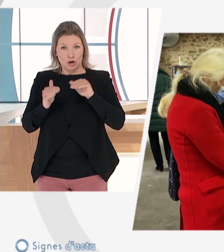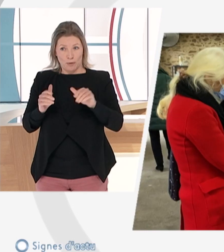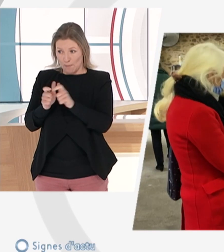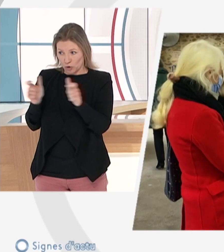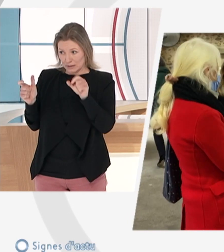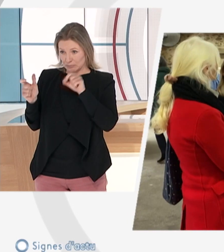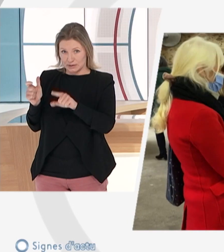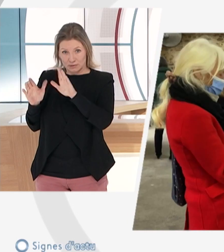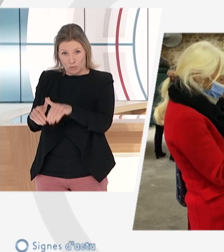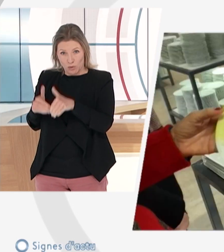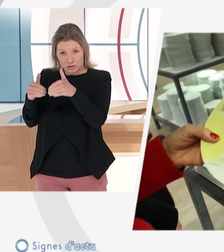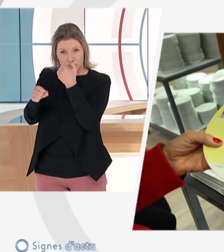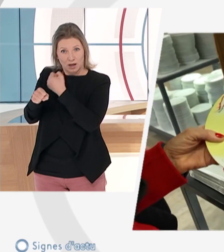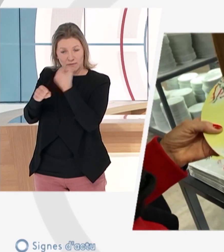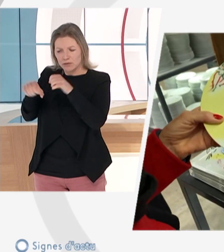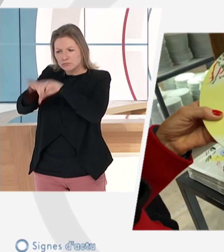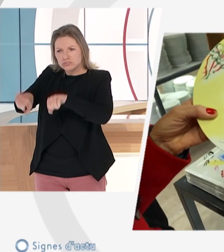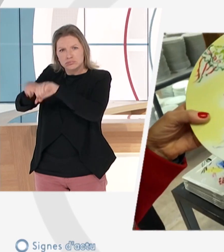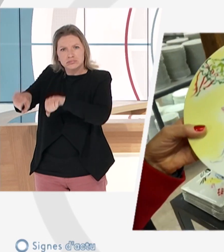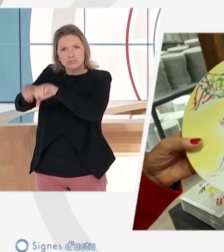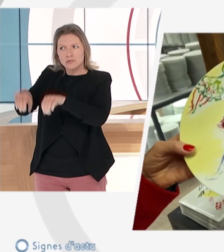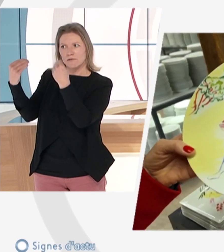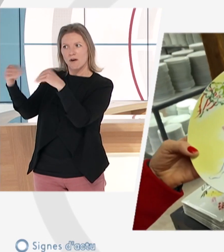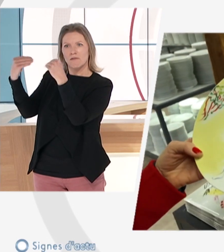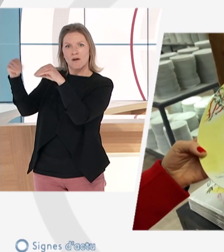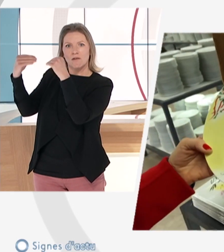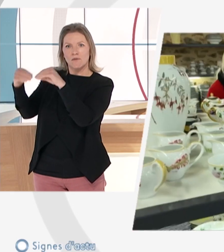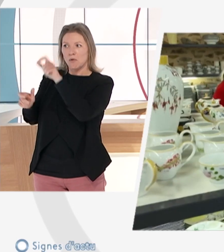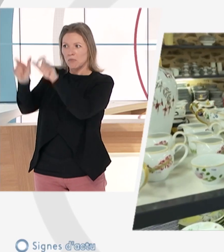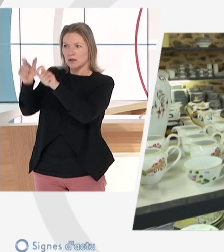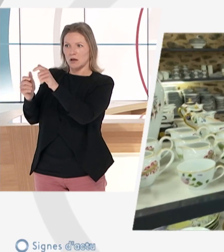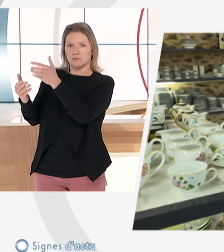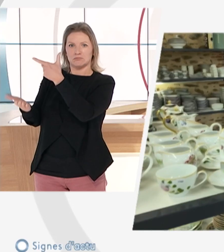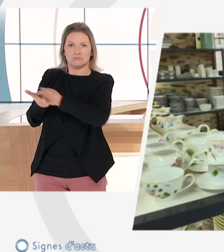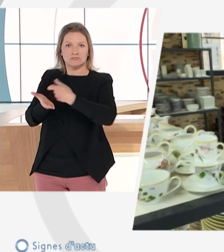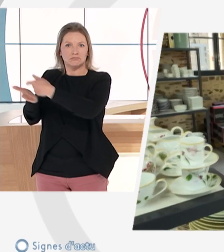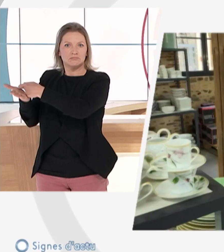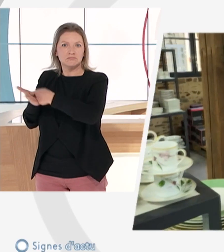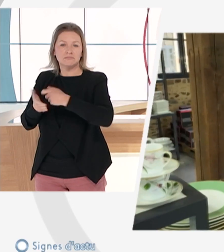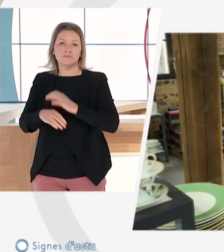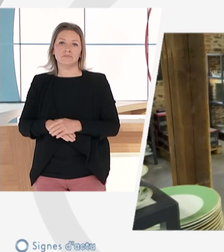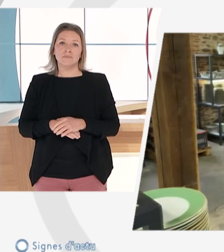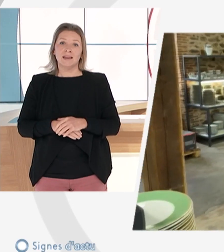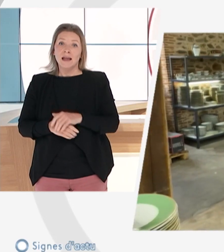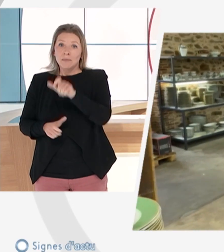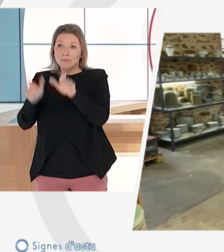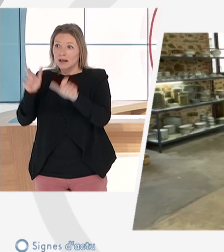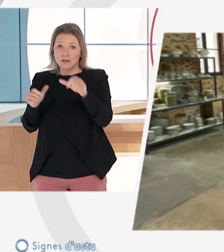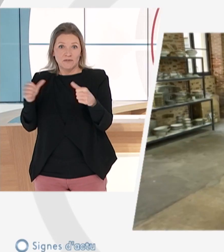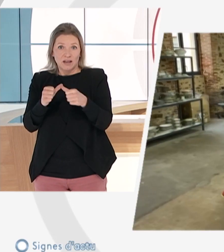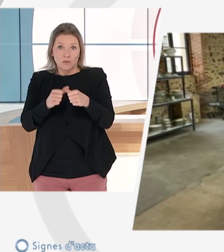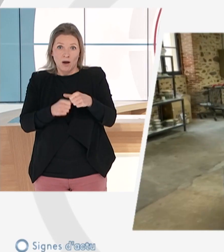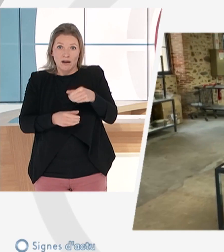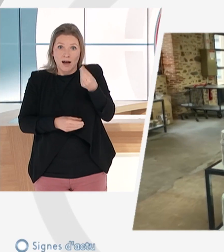n'a jamais arrêté la production en 2020. La demande était toujours là. Les Français ont épargné, donc ils ont de